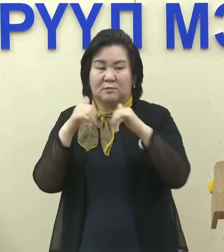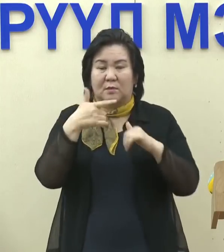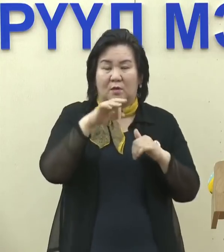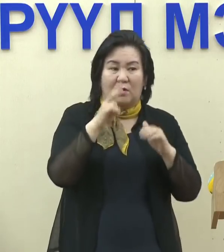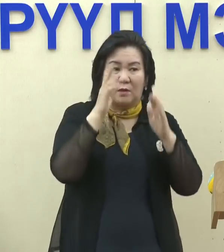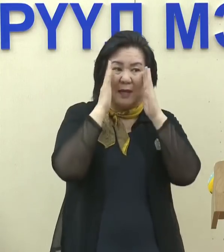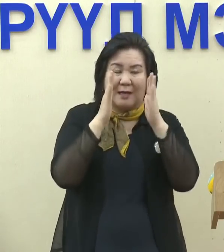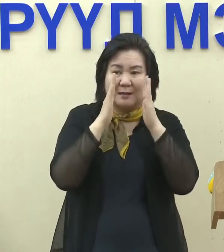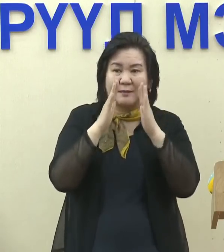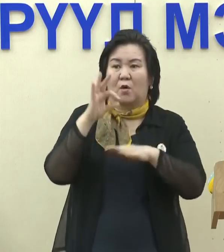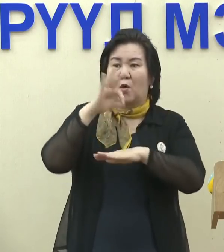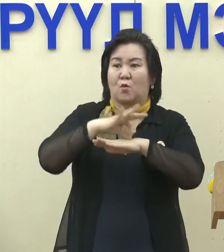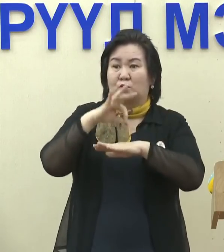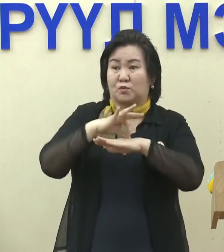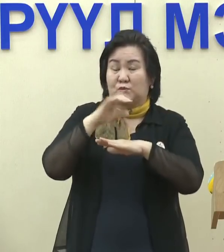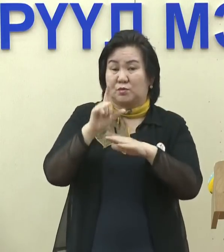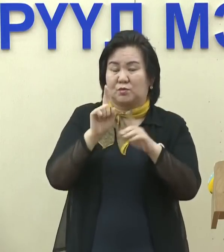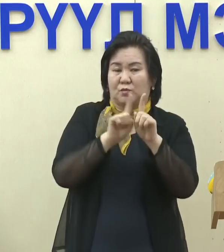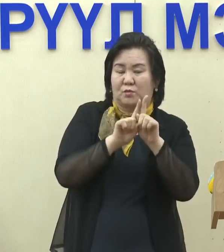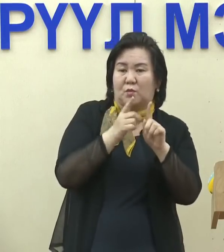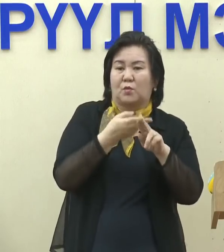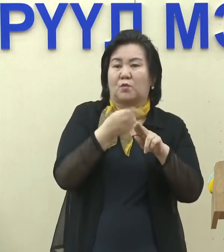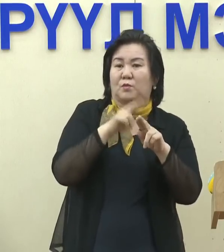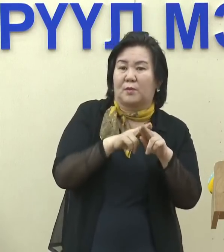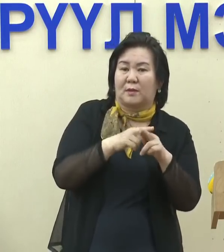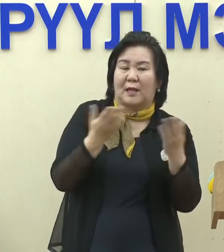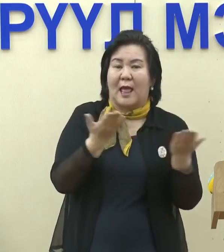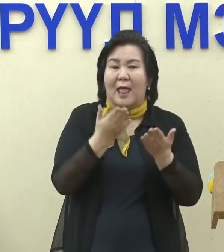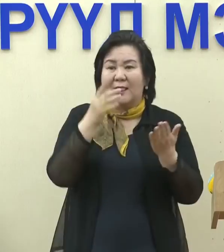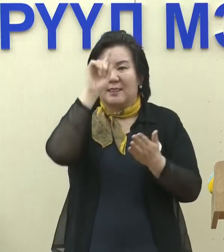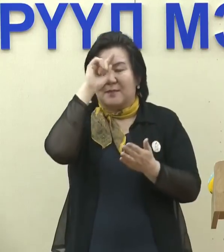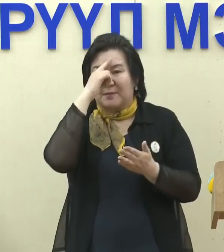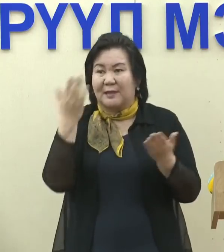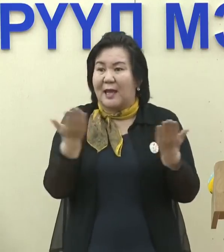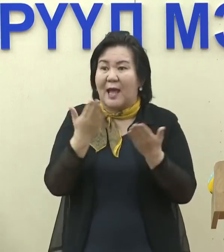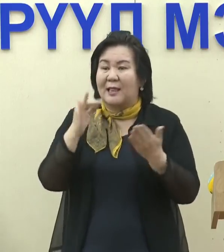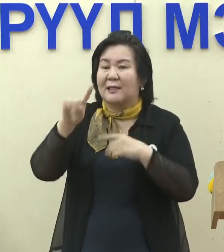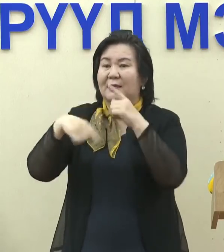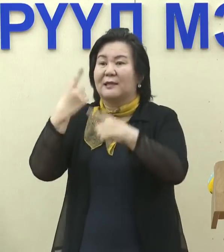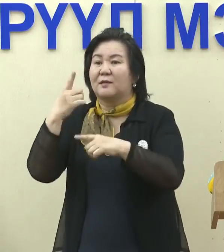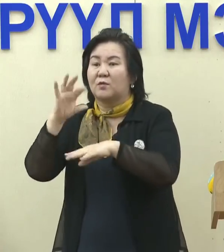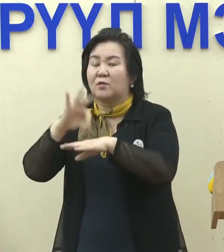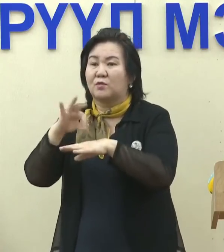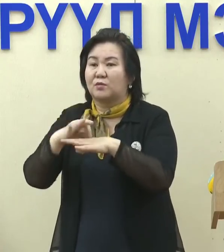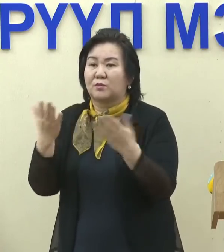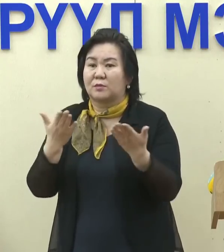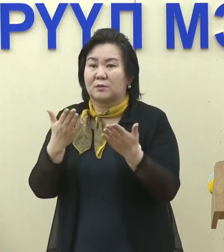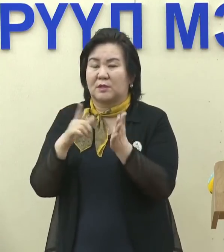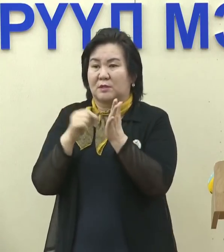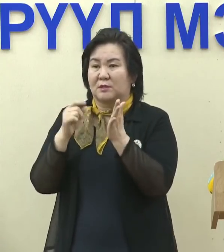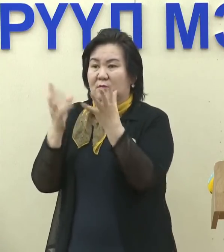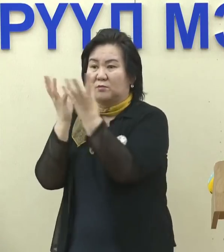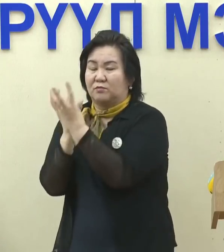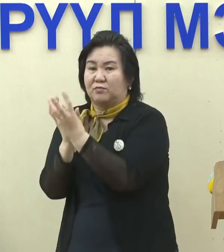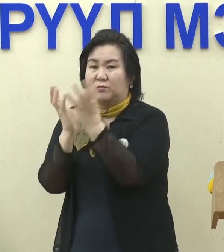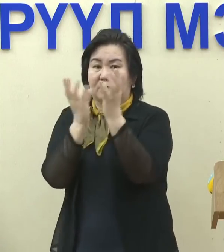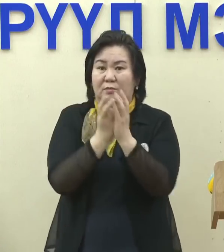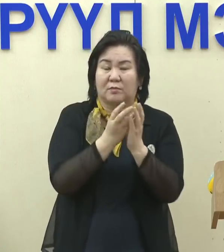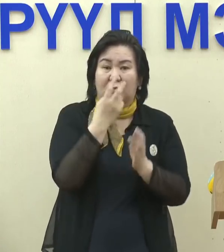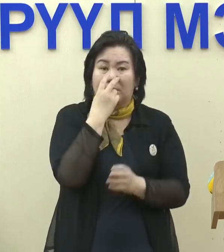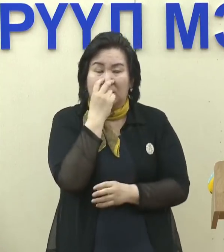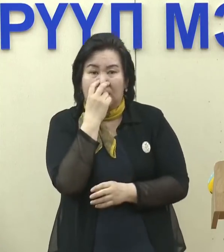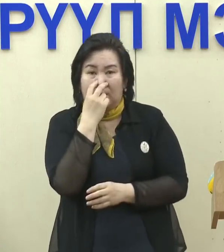зүйл бол тэр өвчтний хүн төнгөн байдал, аль эмнэлгийн аль тасагт илүү их өвчтөн одоо цуглаж байгаа энэ байдал энэ төр